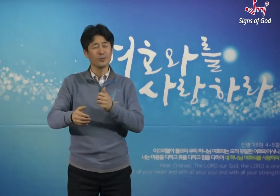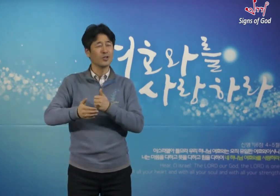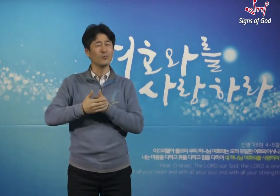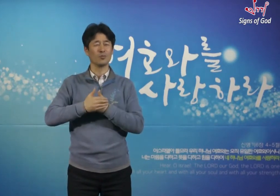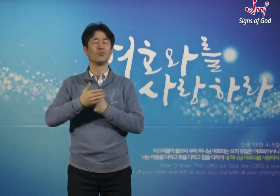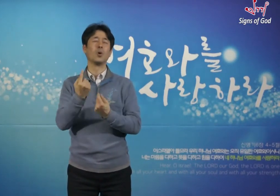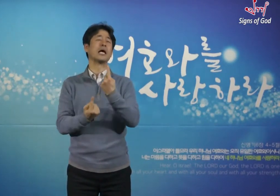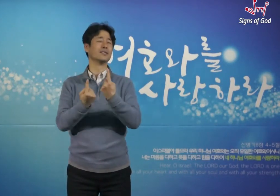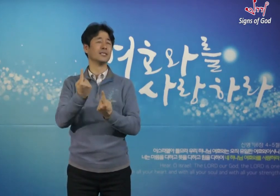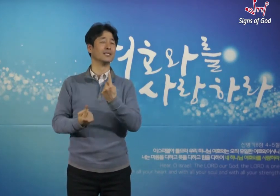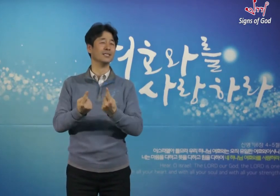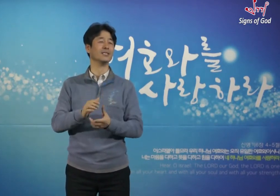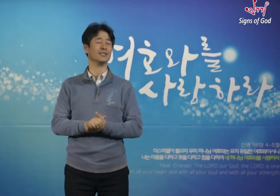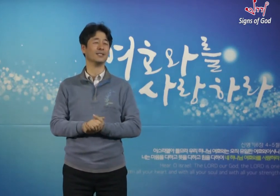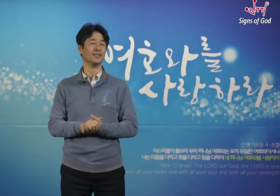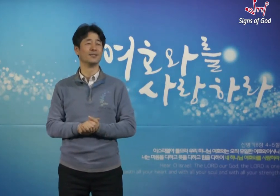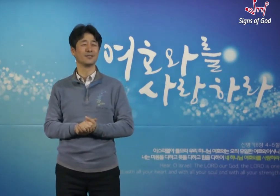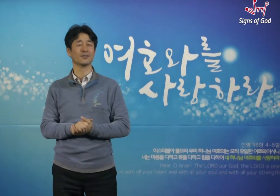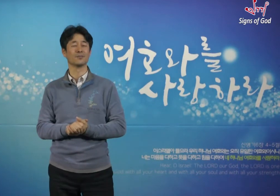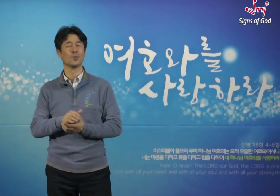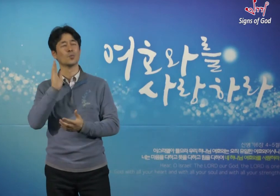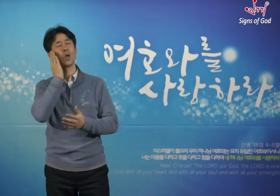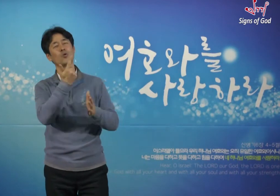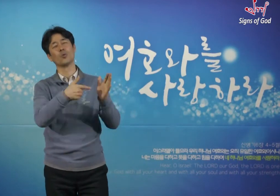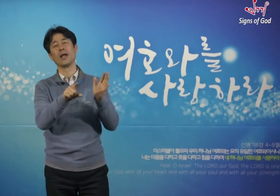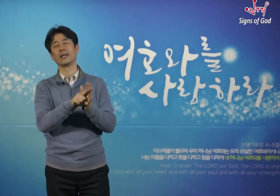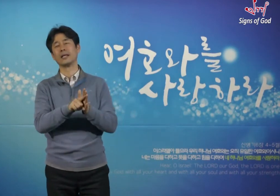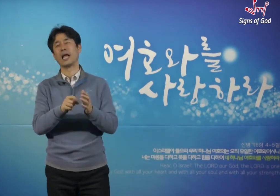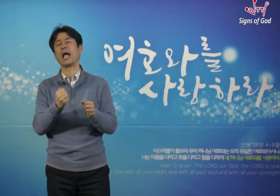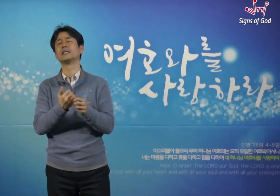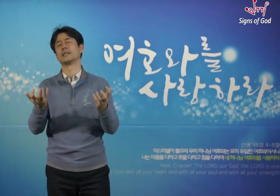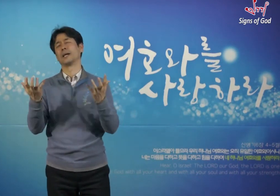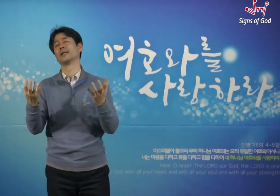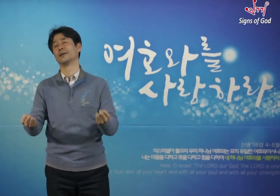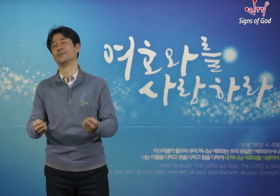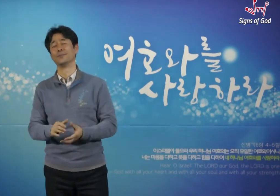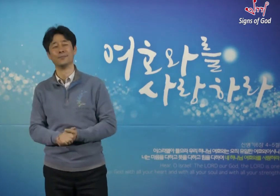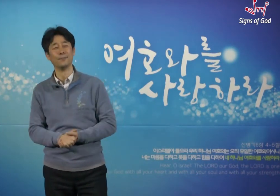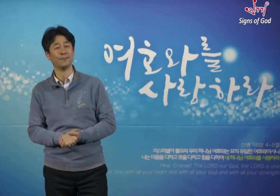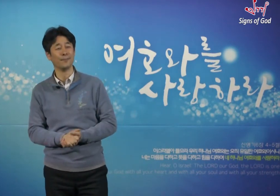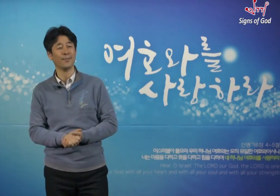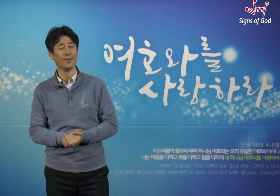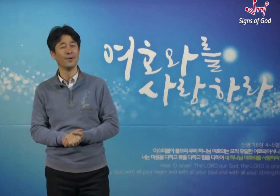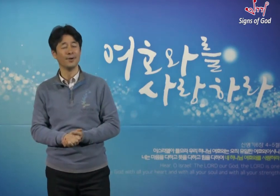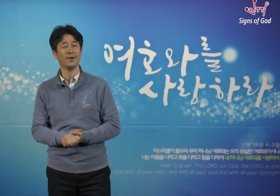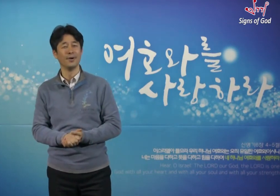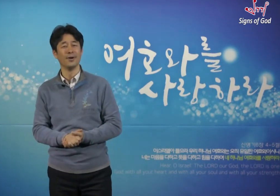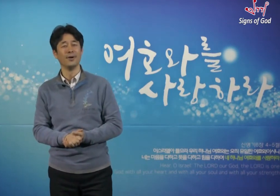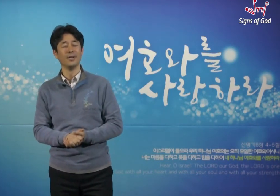저를 위해서 무엇보다도 도움을 많이 필요합니다. 동안을 위해서 할 일이 많습니다.